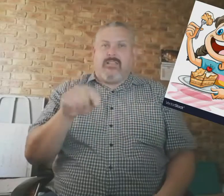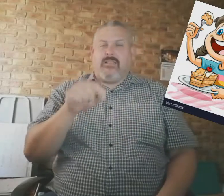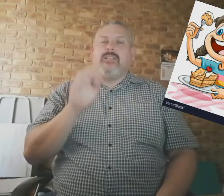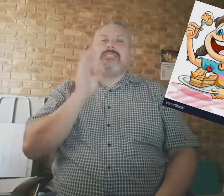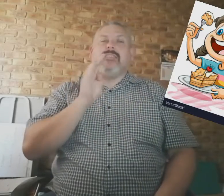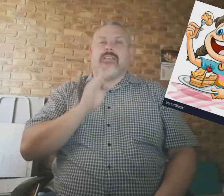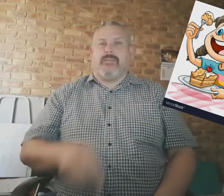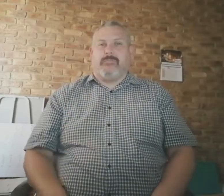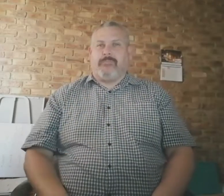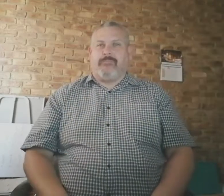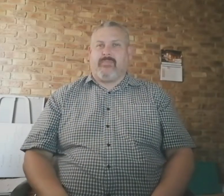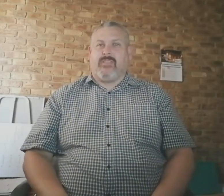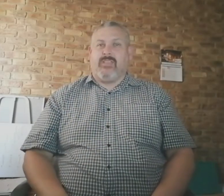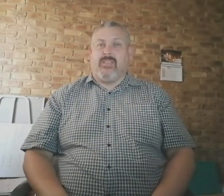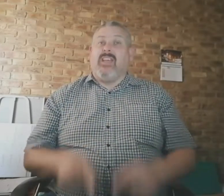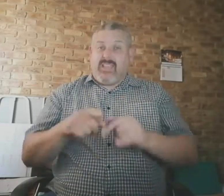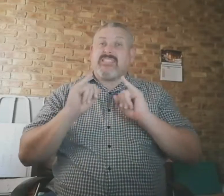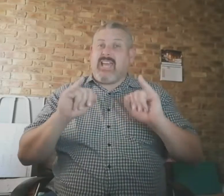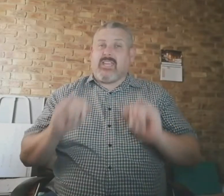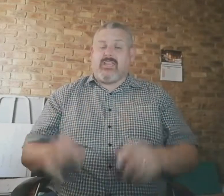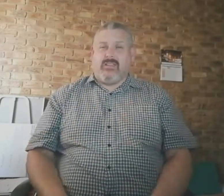skinde. En dis ek,